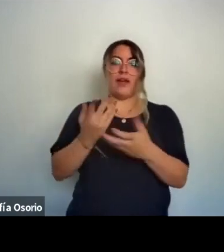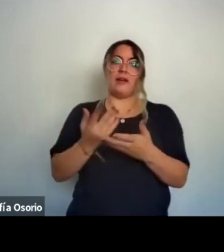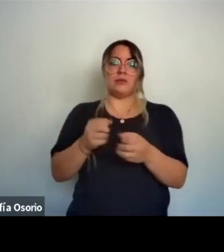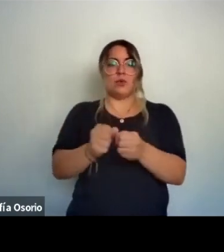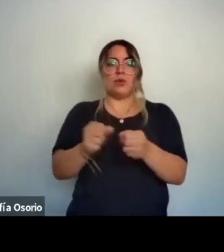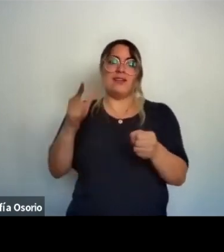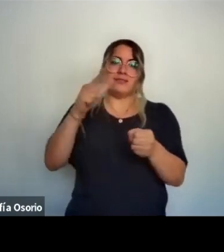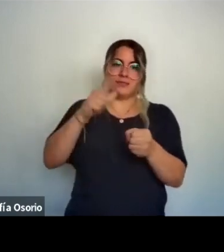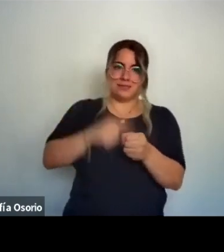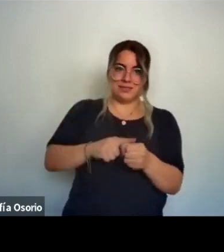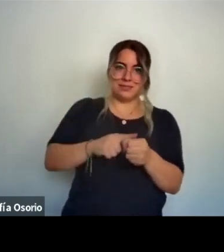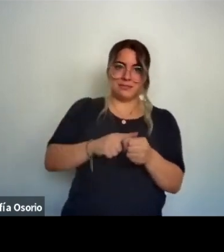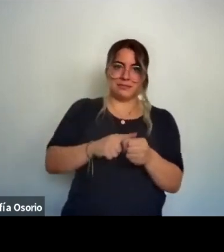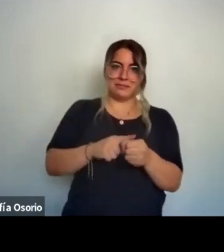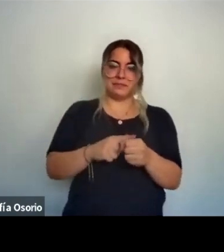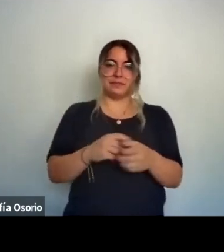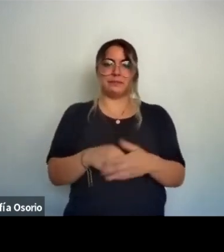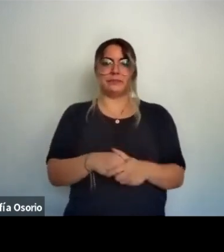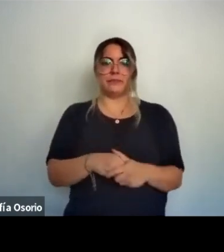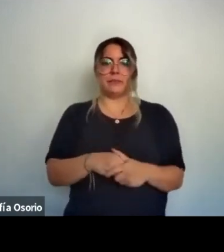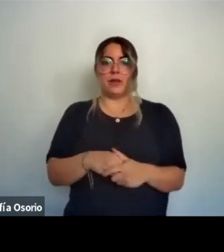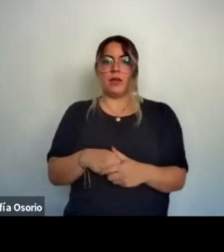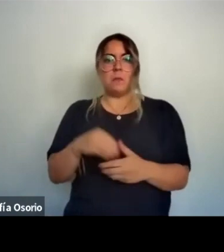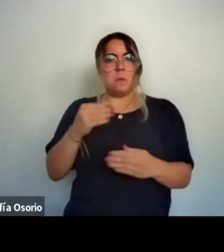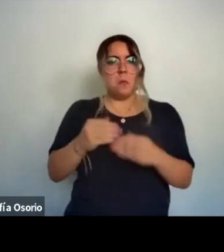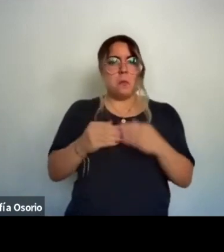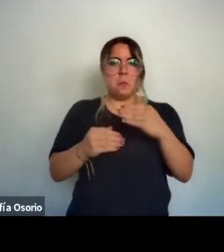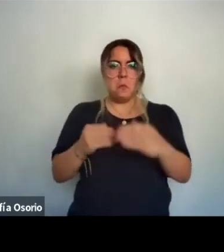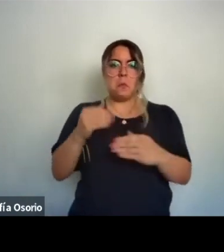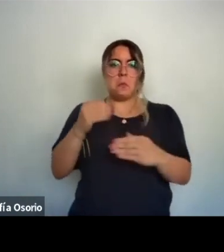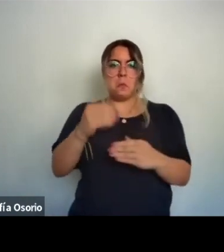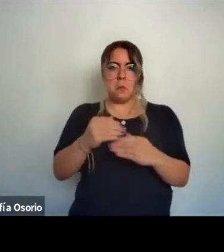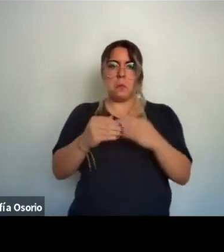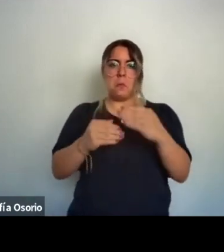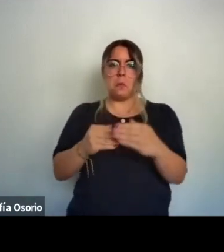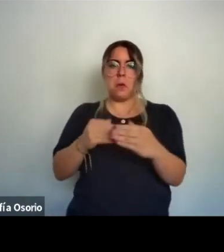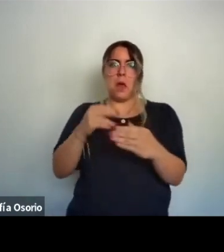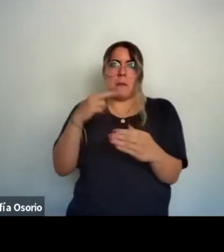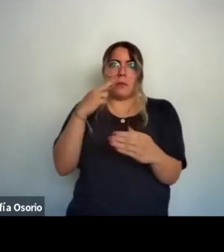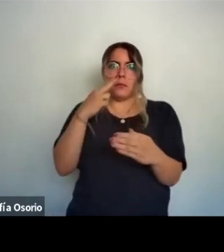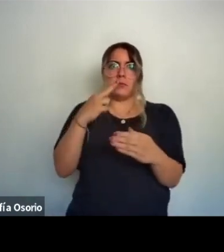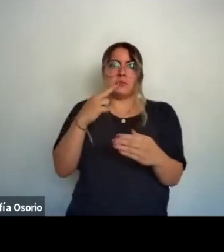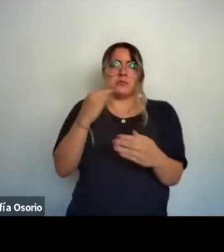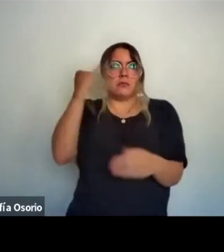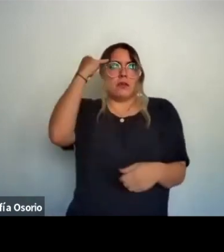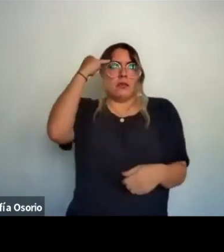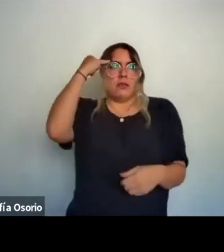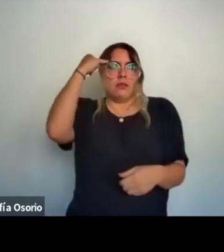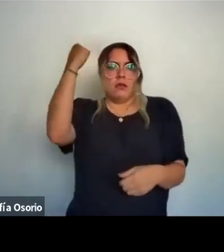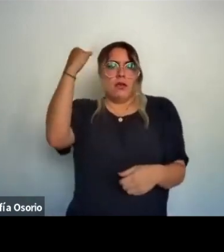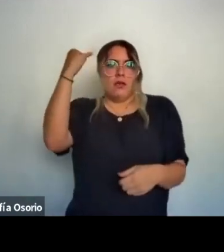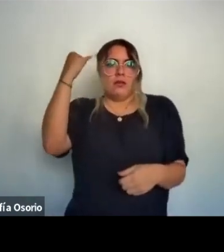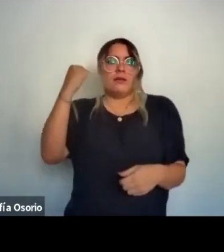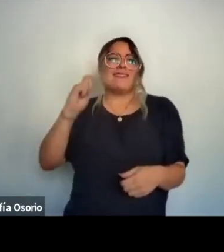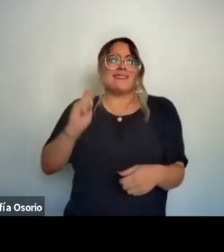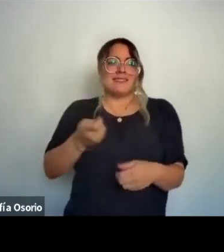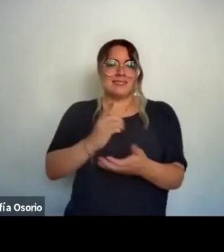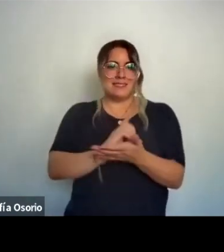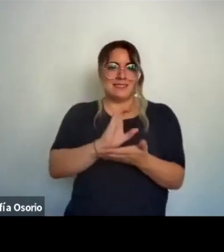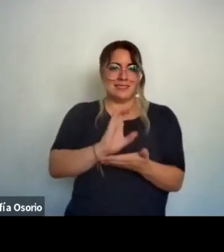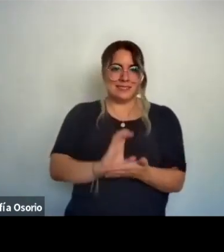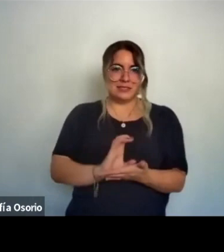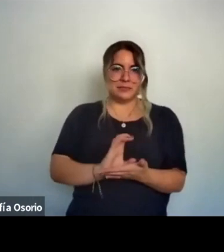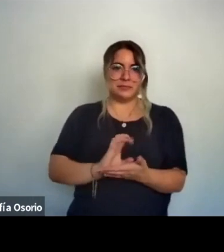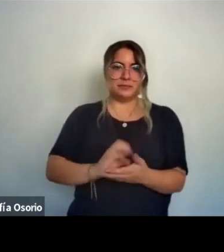a lo largo del siglo XX y poco a poco se va a ir conformando esa idea de lo que pensamos como